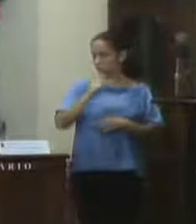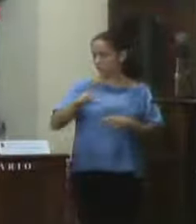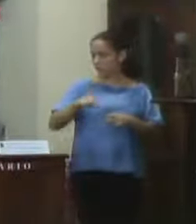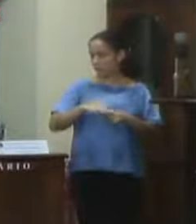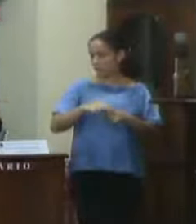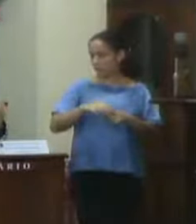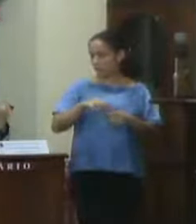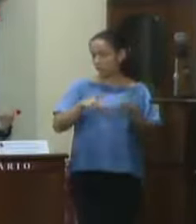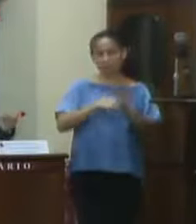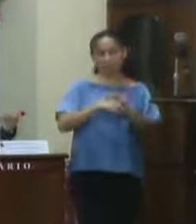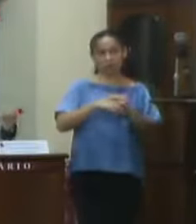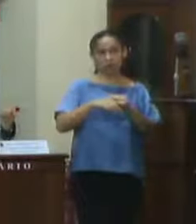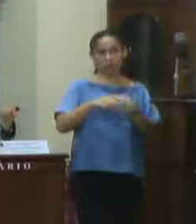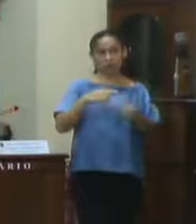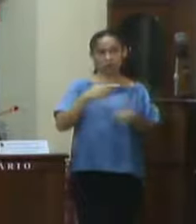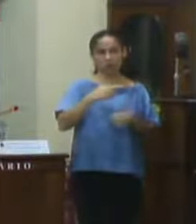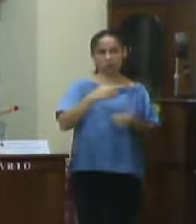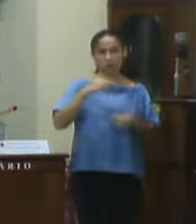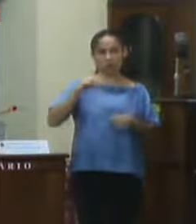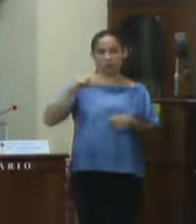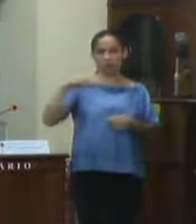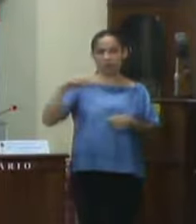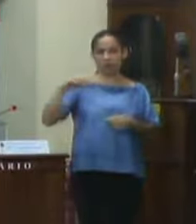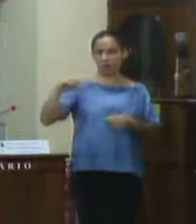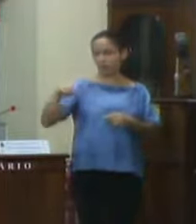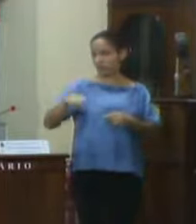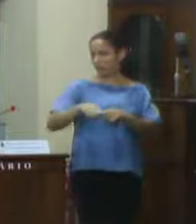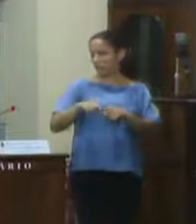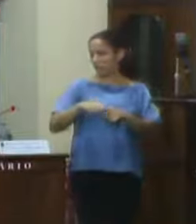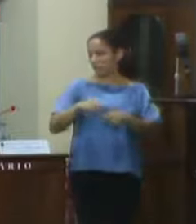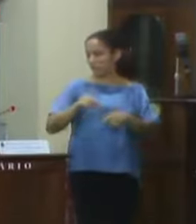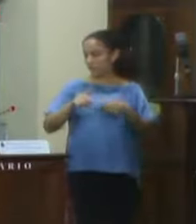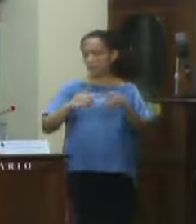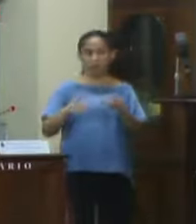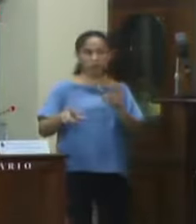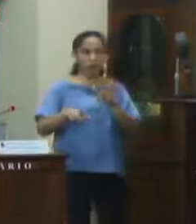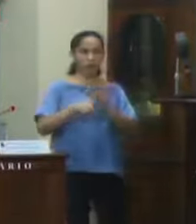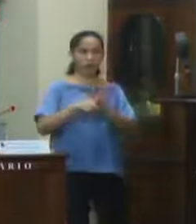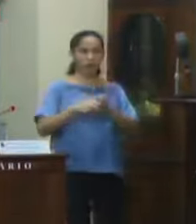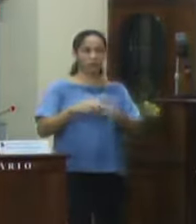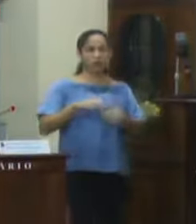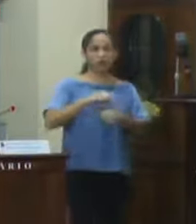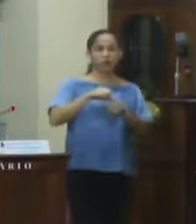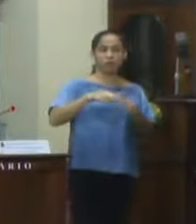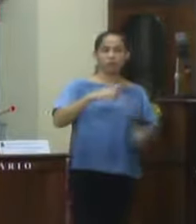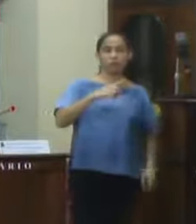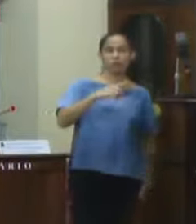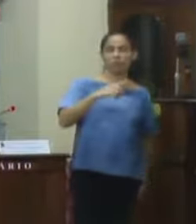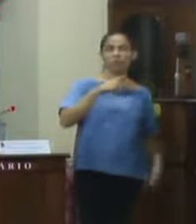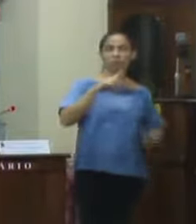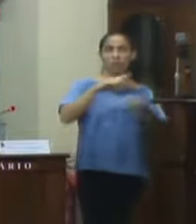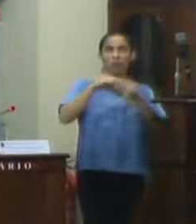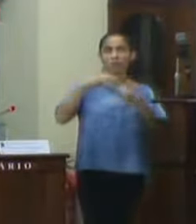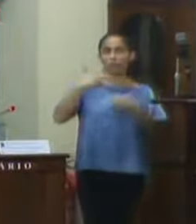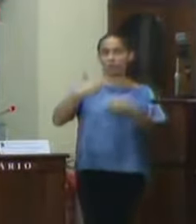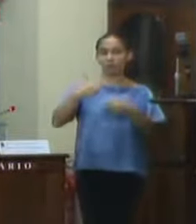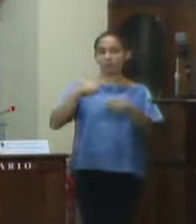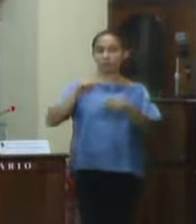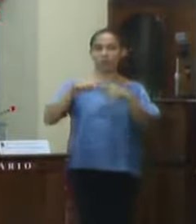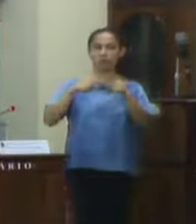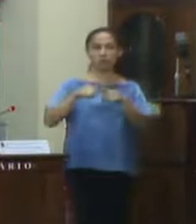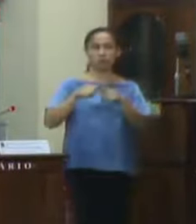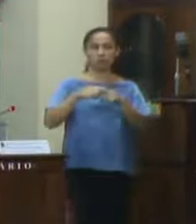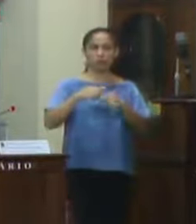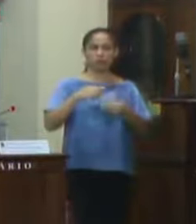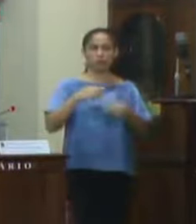número 2.999 de 2017, acrescentando o parágrafo 2º e o renumerando o parágrafo único para